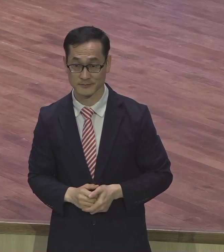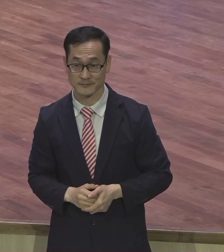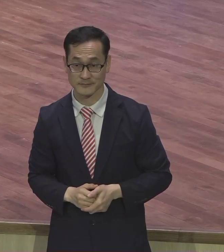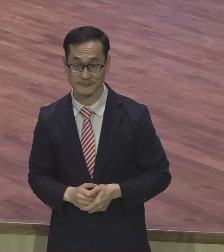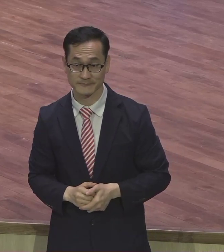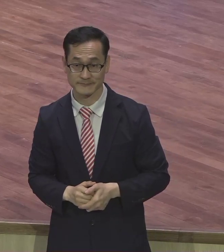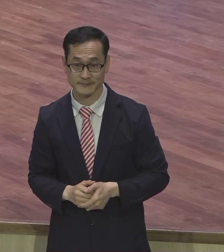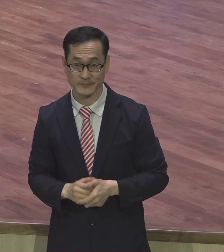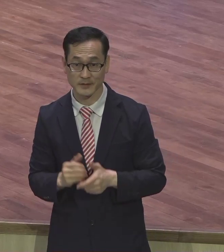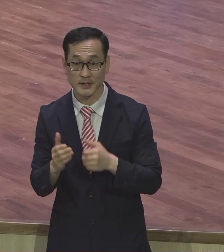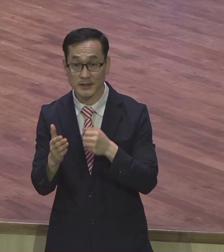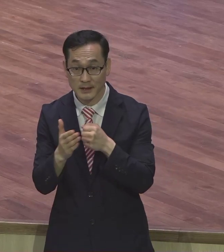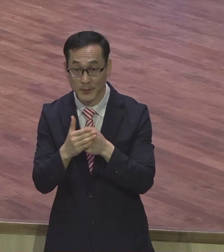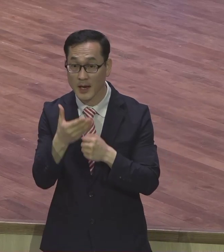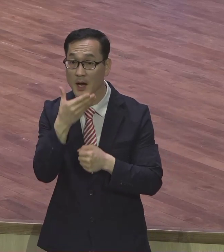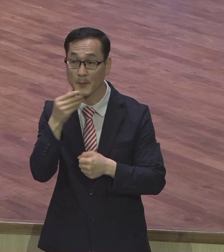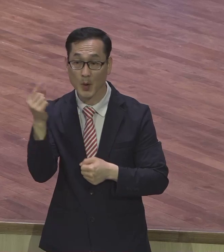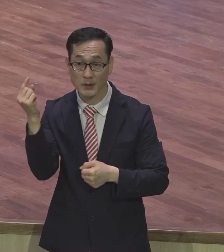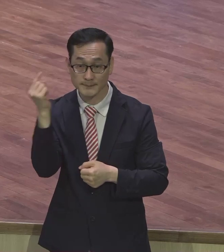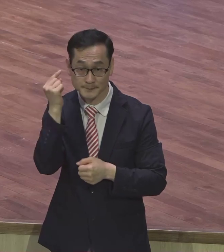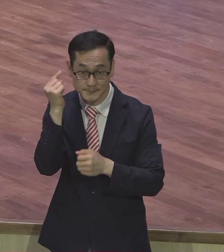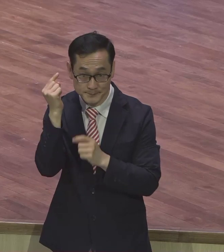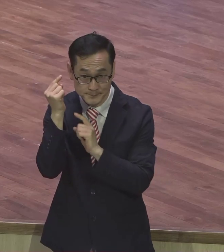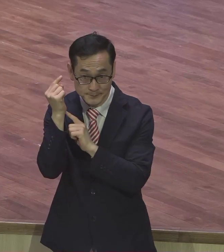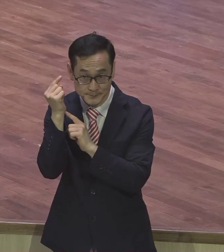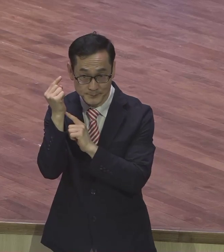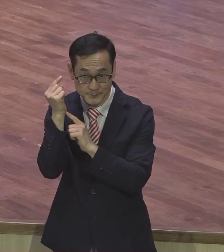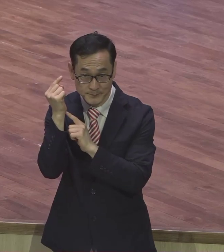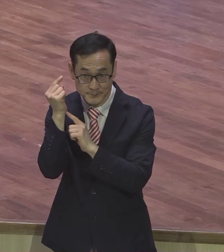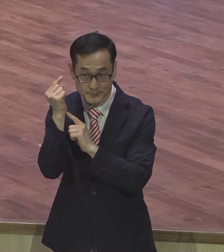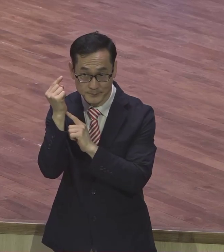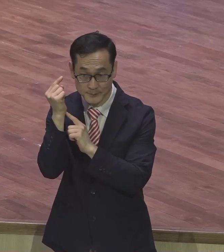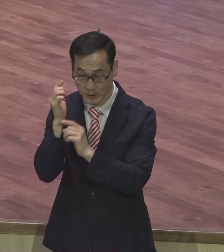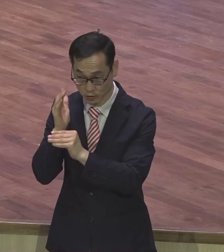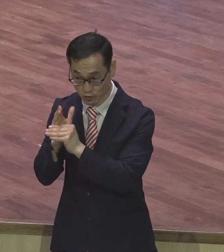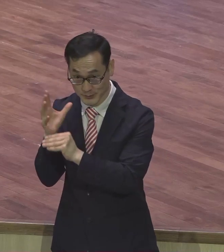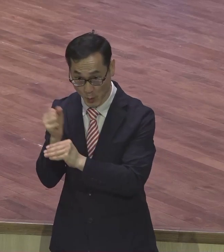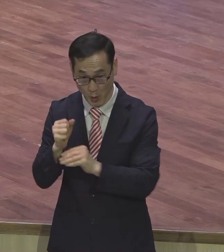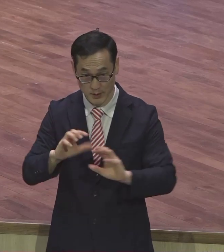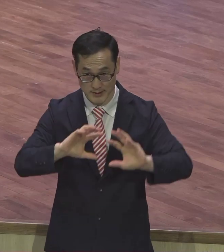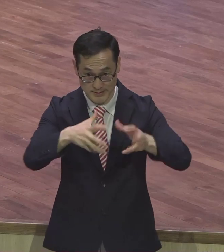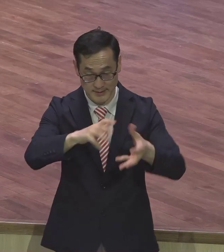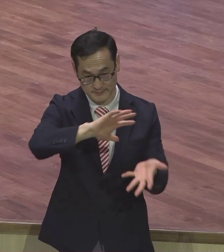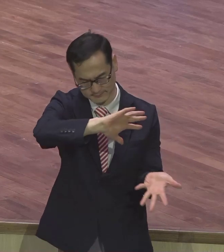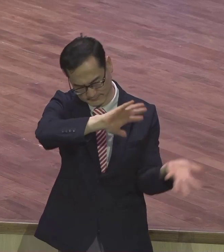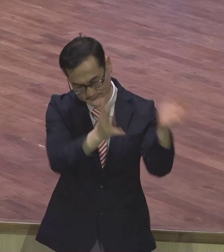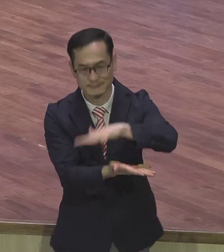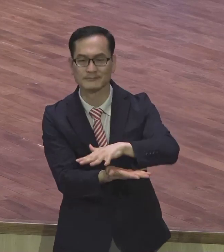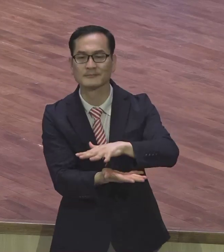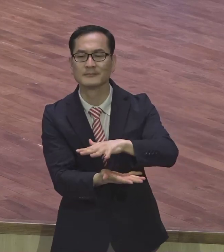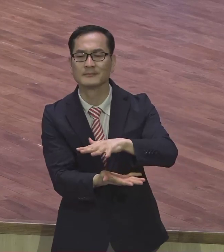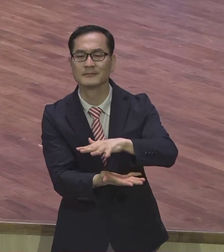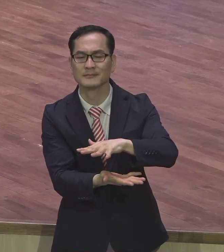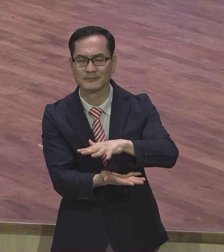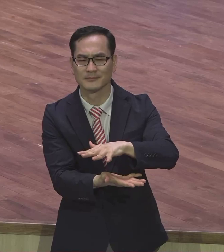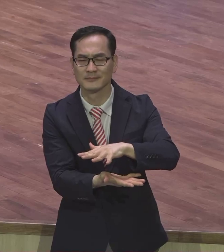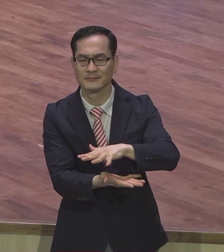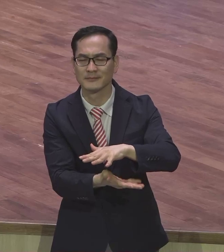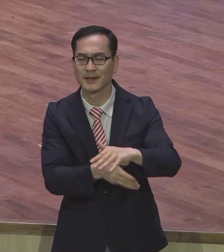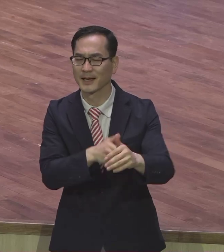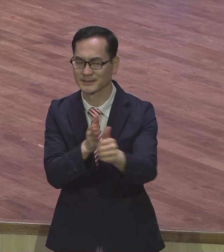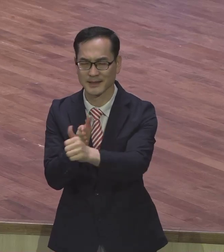복음 가진 우리가 세상의 틀을 바꾸자라는 이 말씀이에요. 전부 다 지금